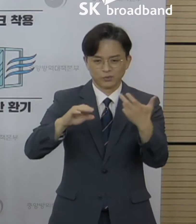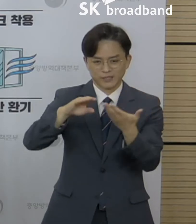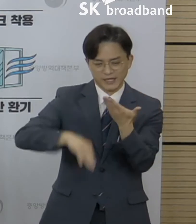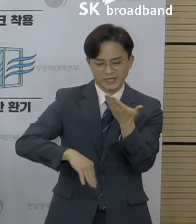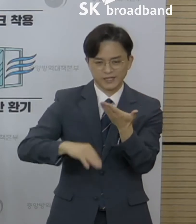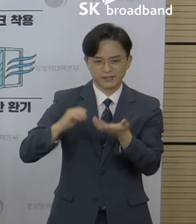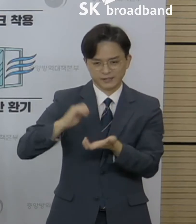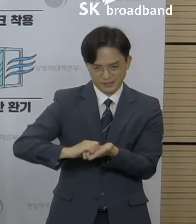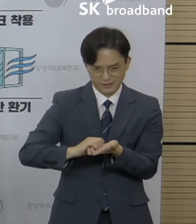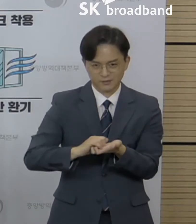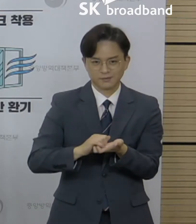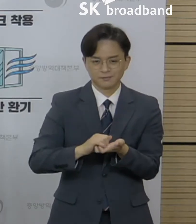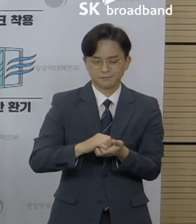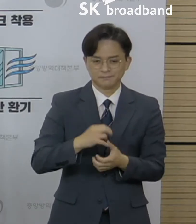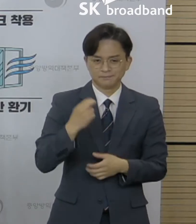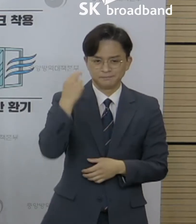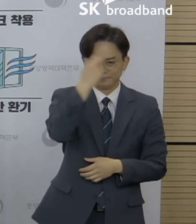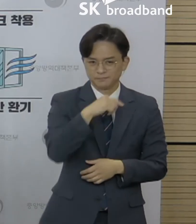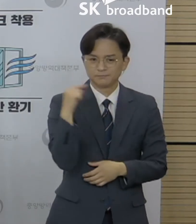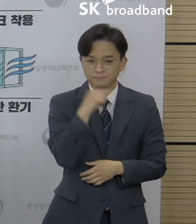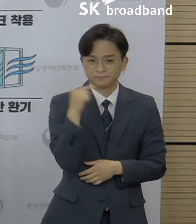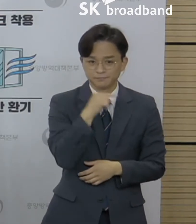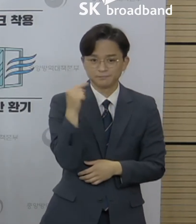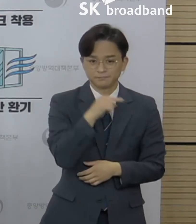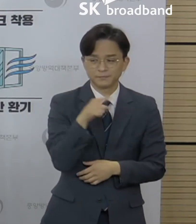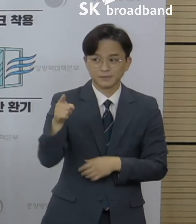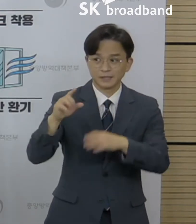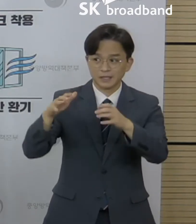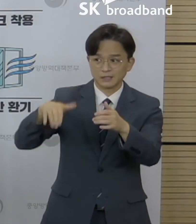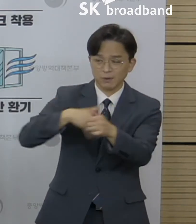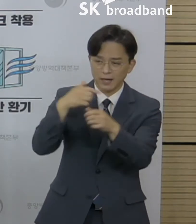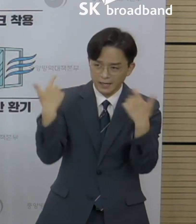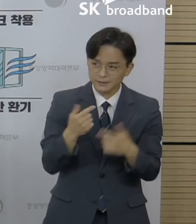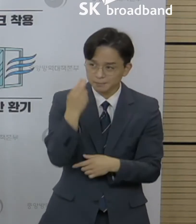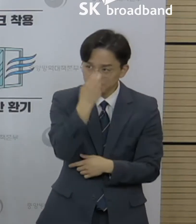있습니다. 계속해서 지속적으로 모니터링을 하겠고